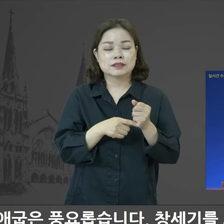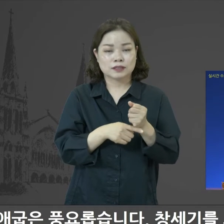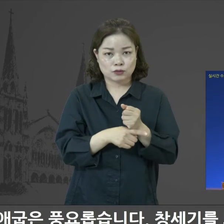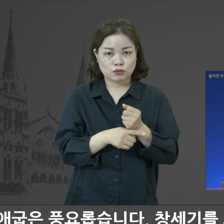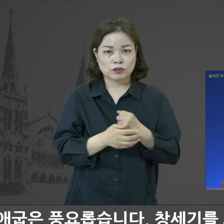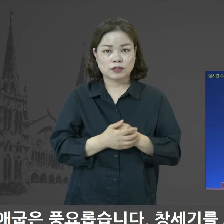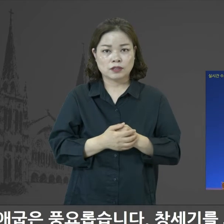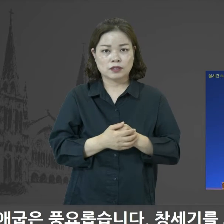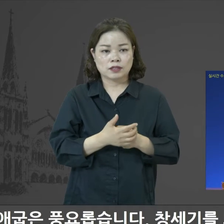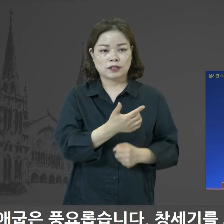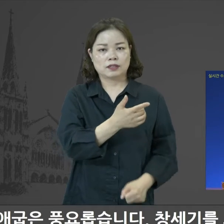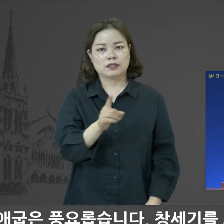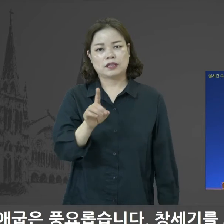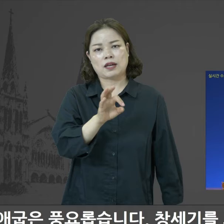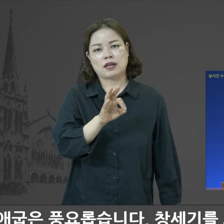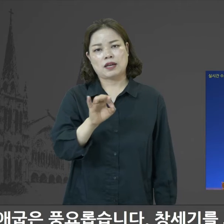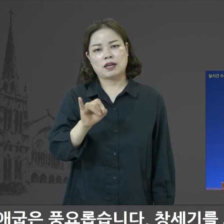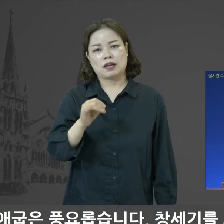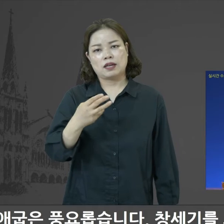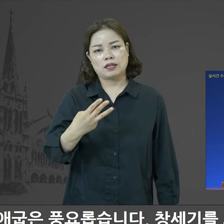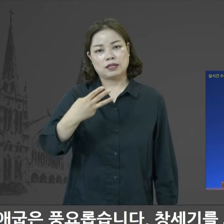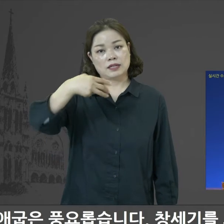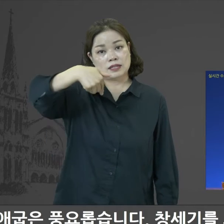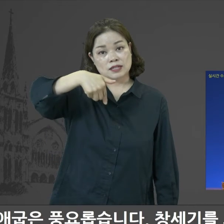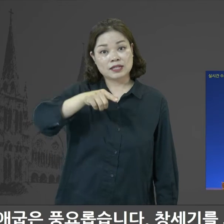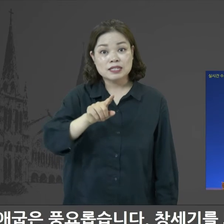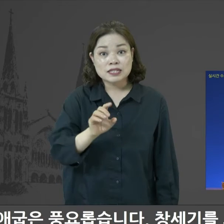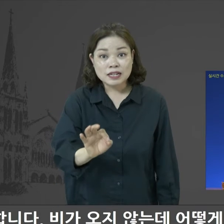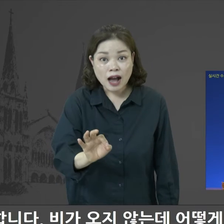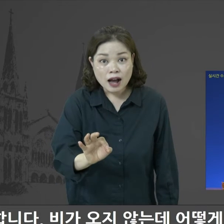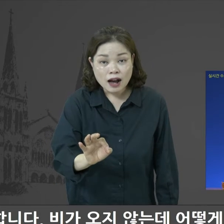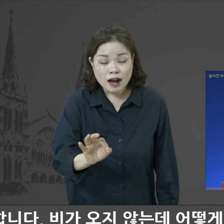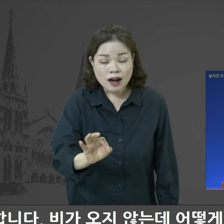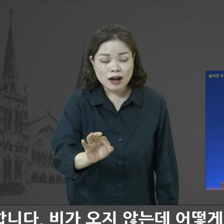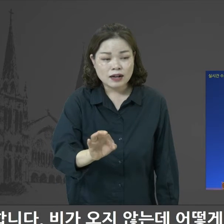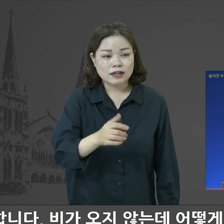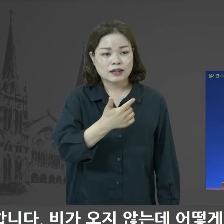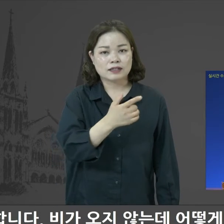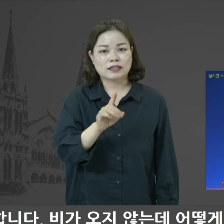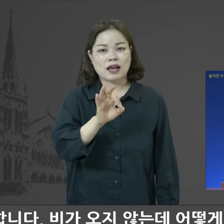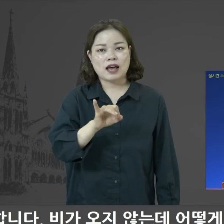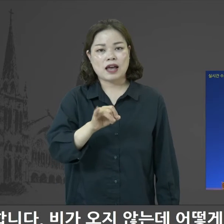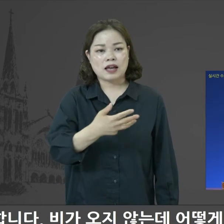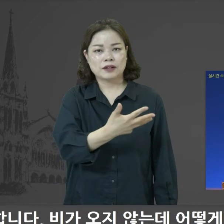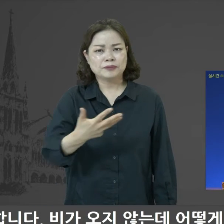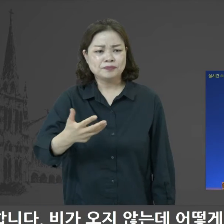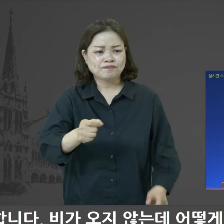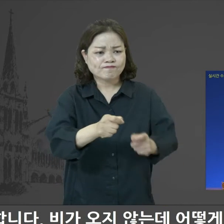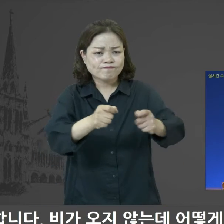이유는 나일강 때문입니다. 여러분, 나일강이 어떤 강인 줄 아시죠? 나일강은 그 길이가